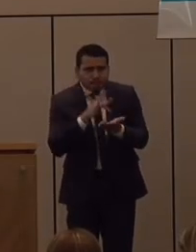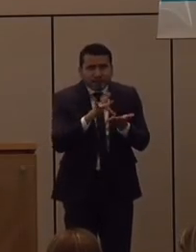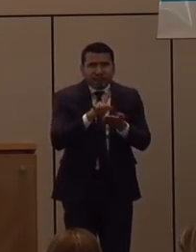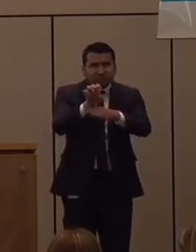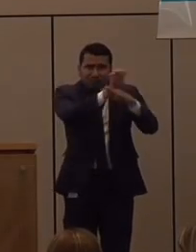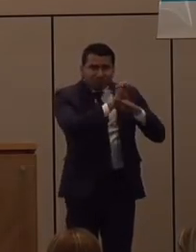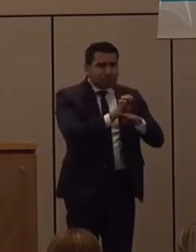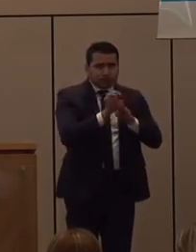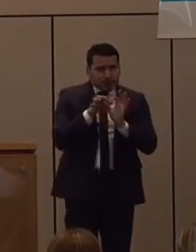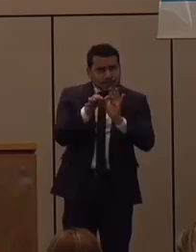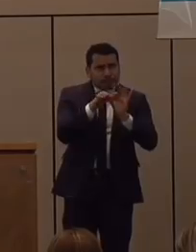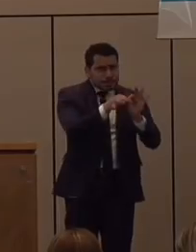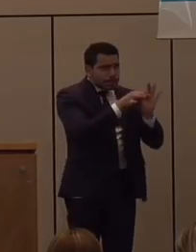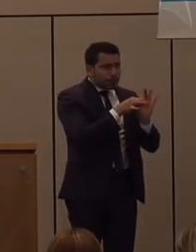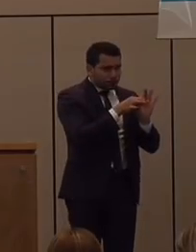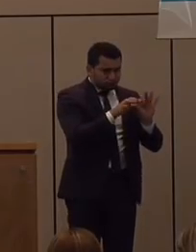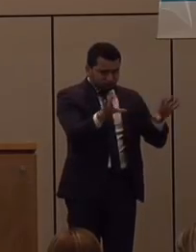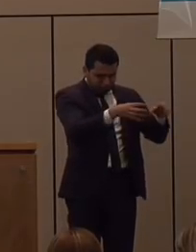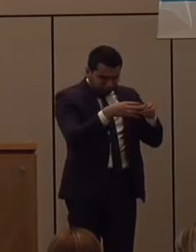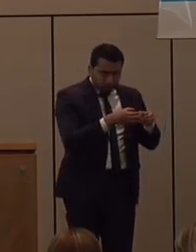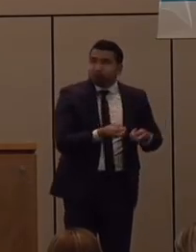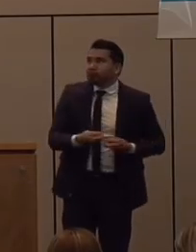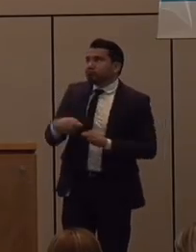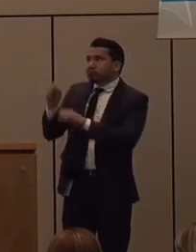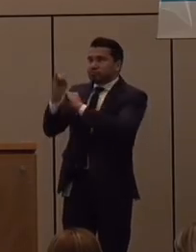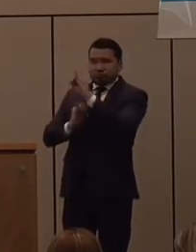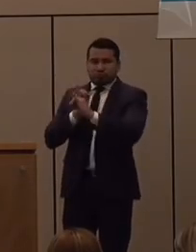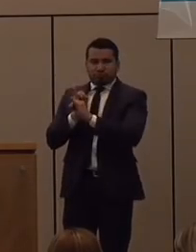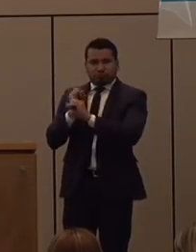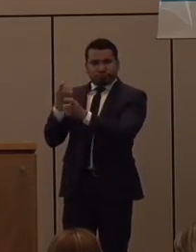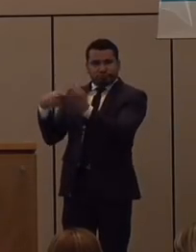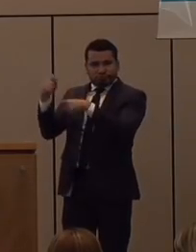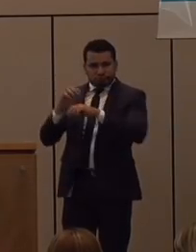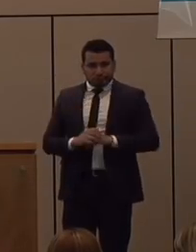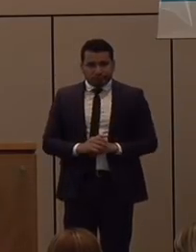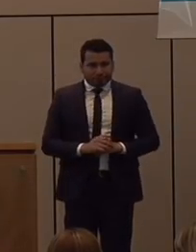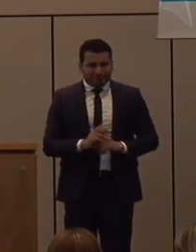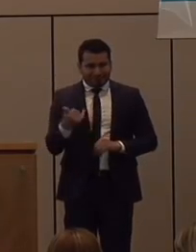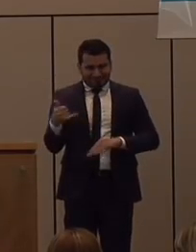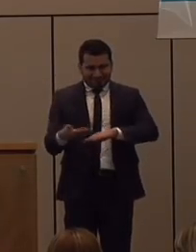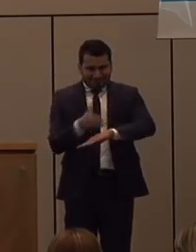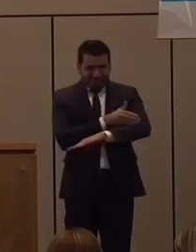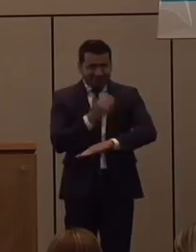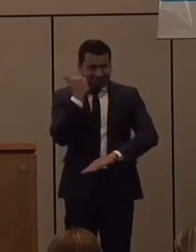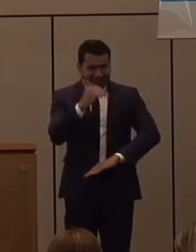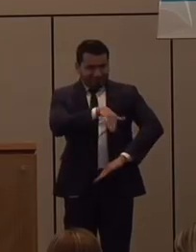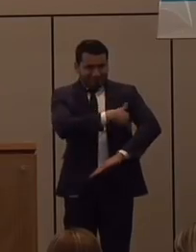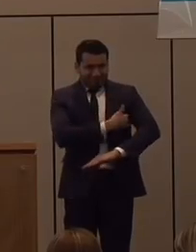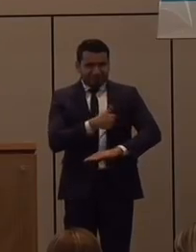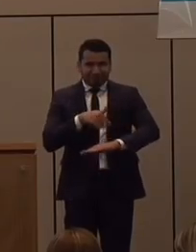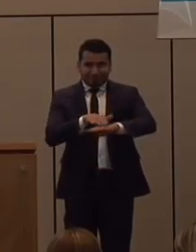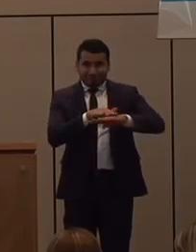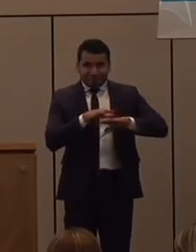comerciales que se puede realmente llegar a los mercados internacionales como decía la ministra tenemos un grupo de teles